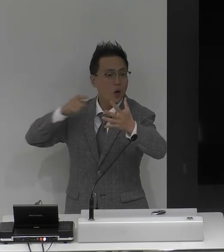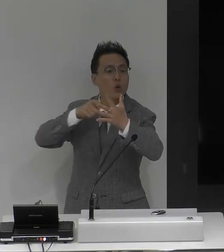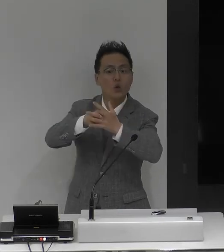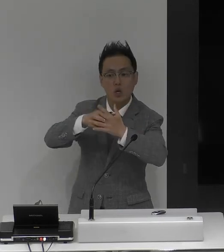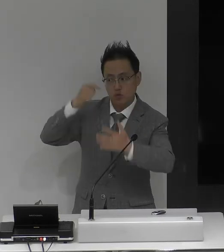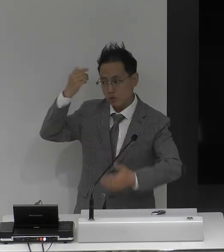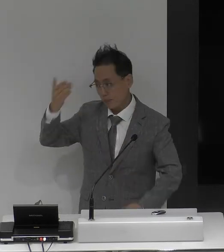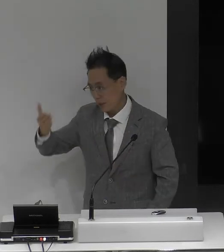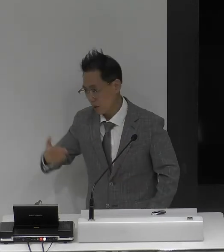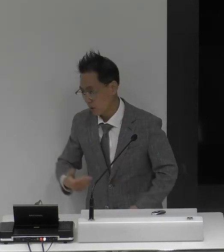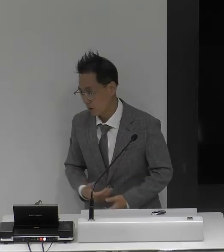구분합니까?